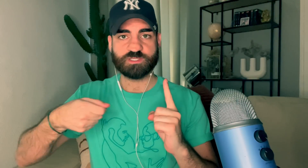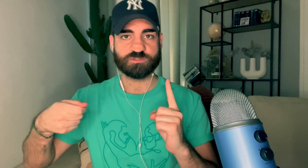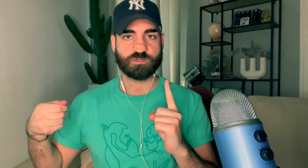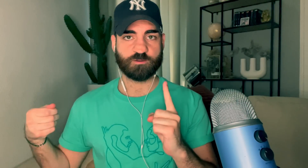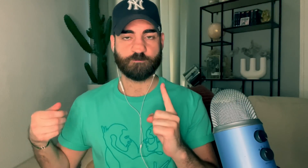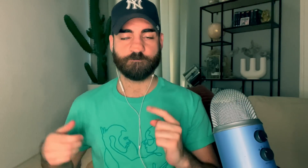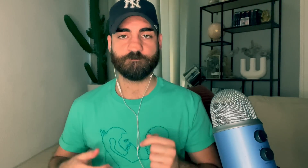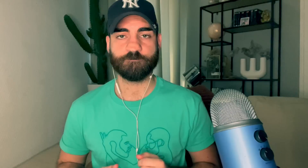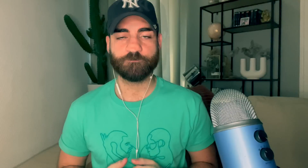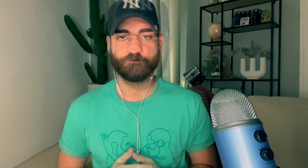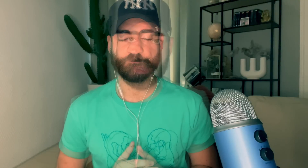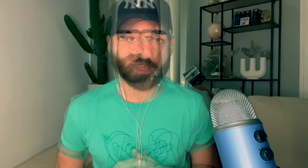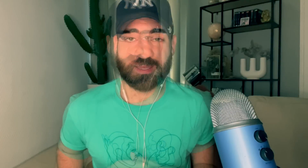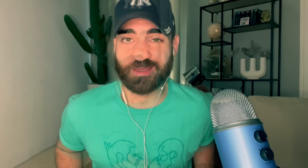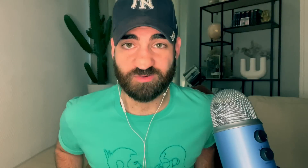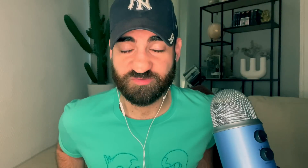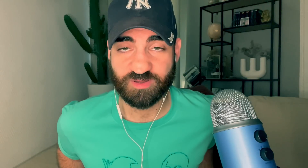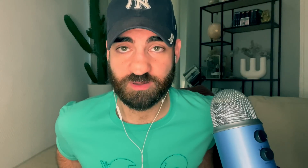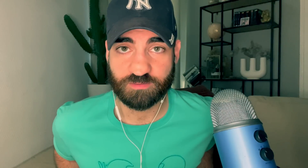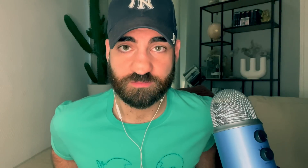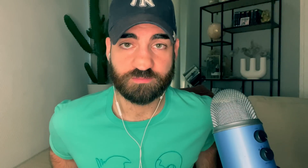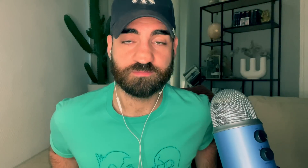Pansexuel. Et enfin,